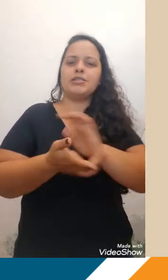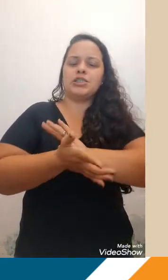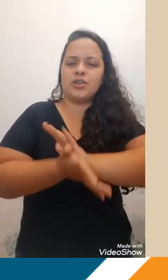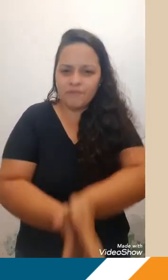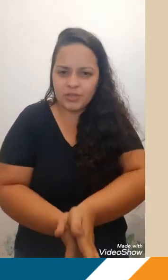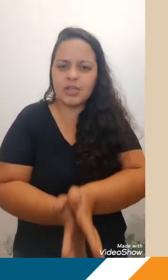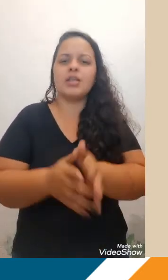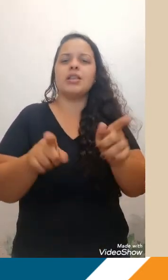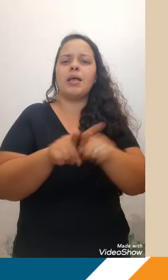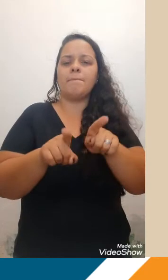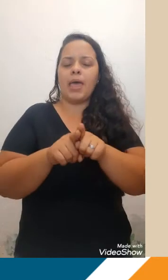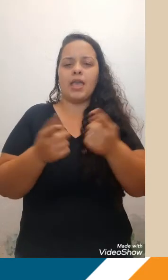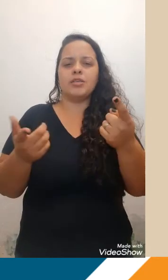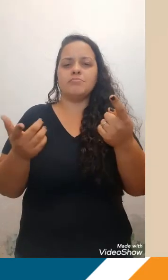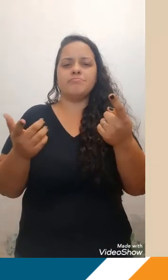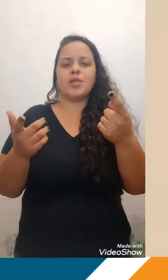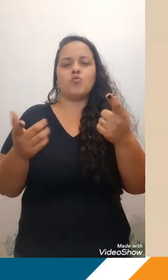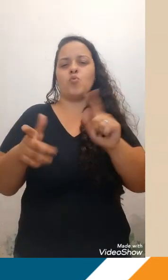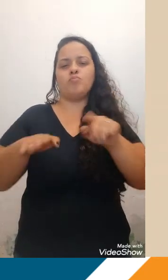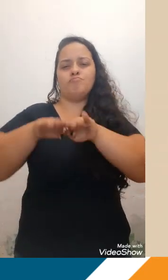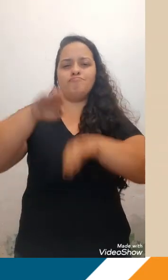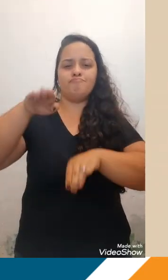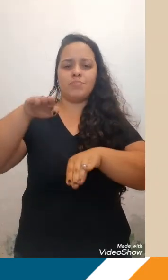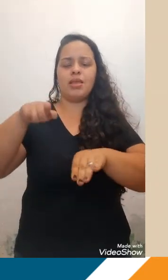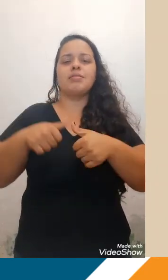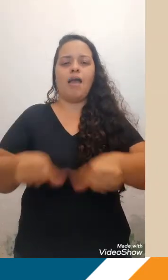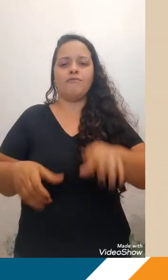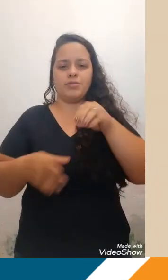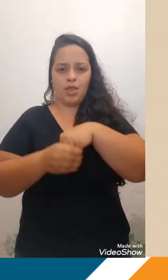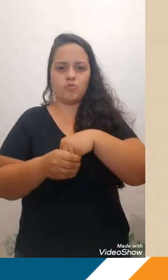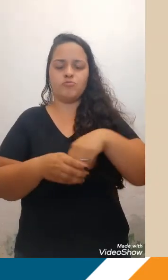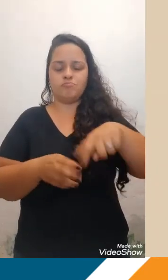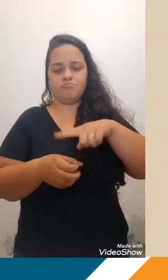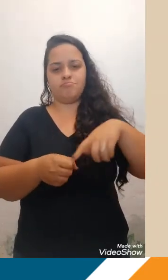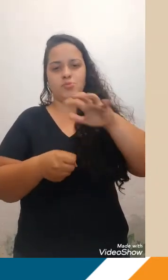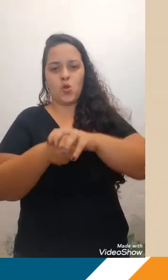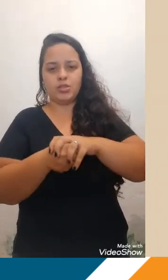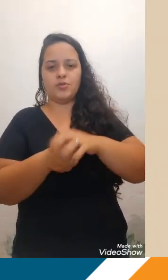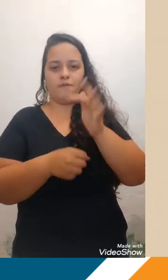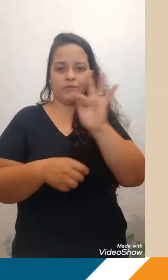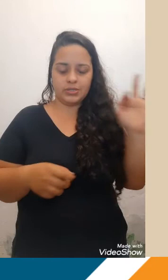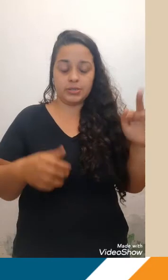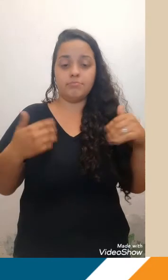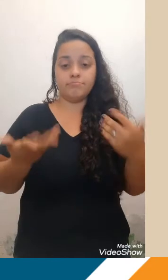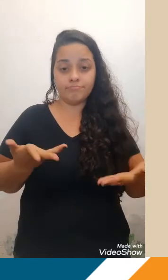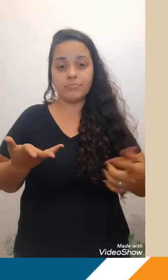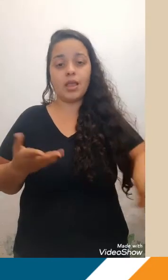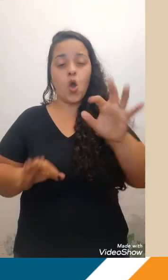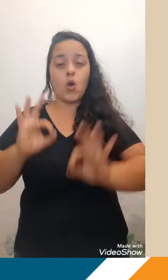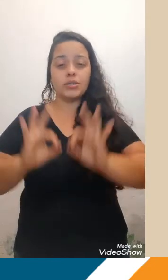dos regimes de desigualdade que estavam submetidos pelos colonizadores franceses. Logo,